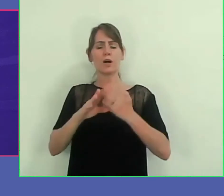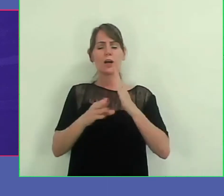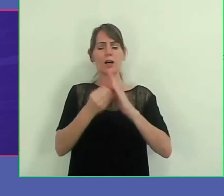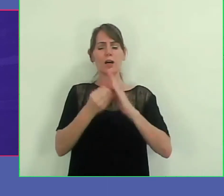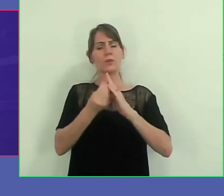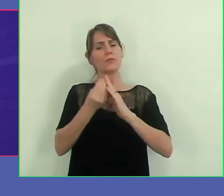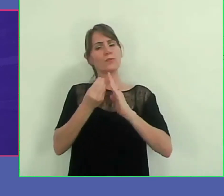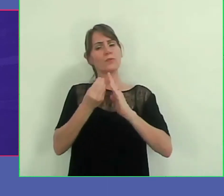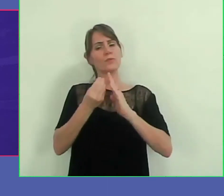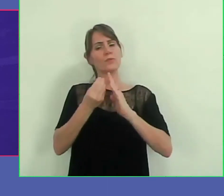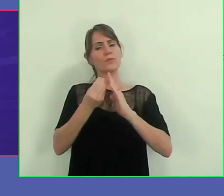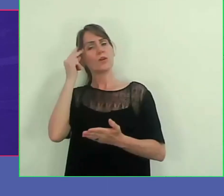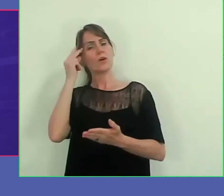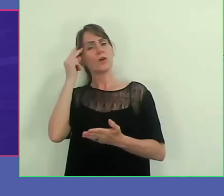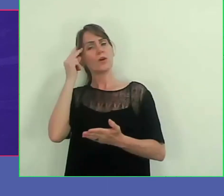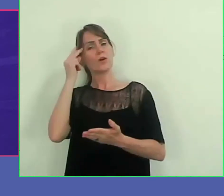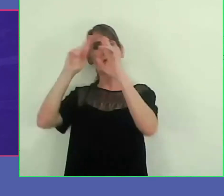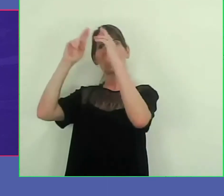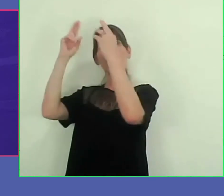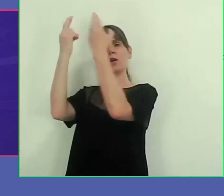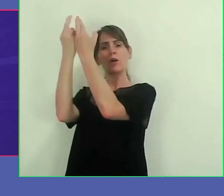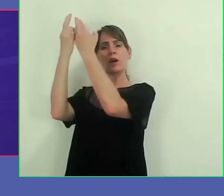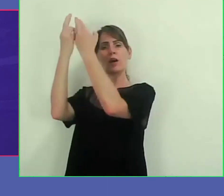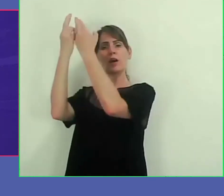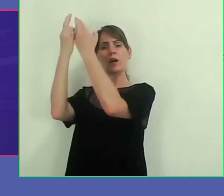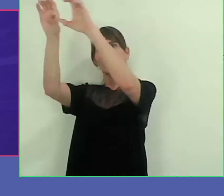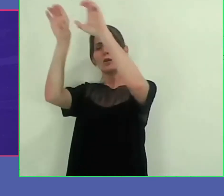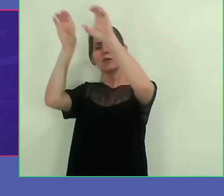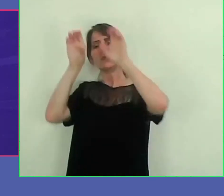o reino dos céus hoje na terra. Isso é confirmado